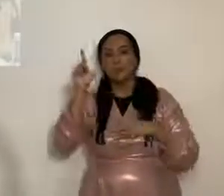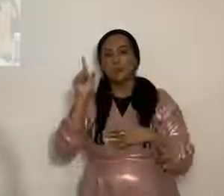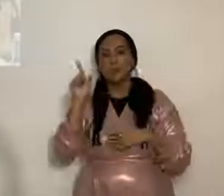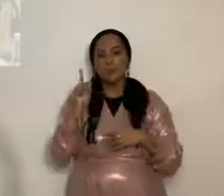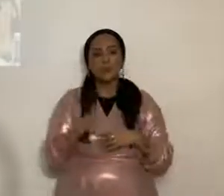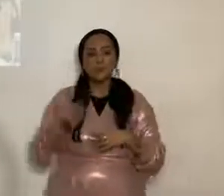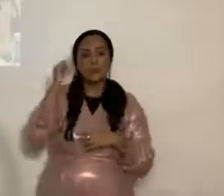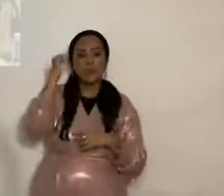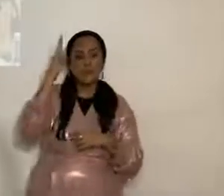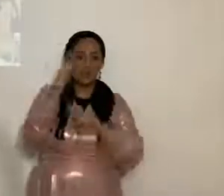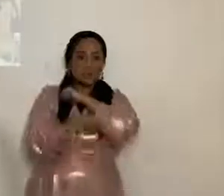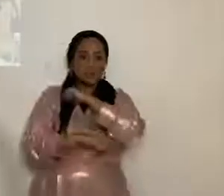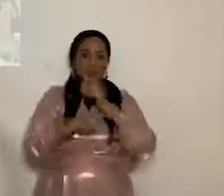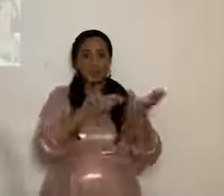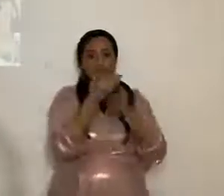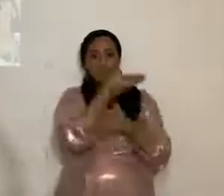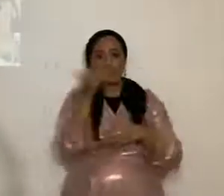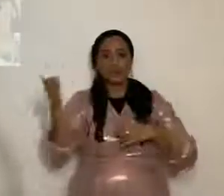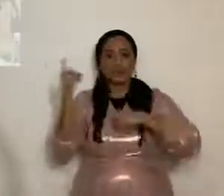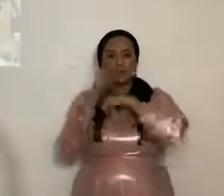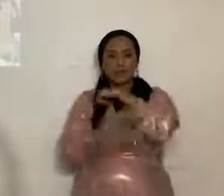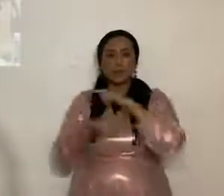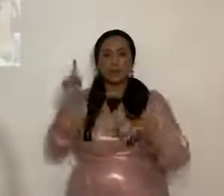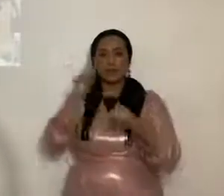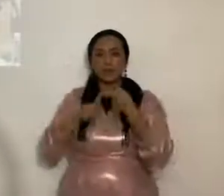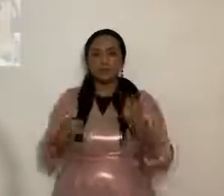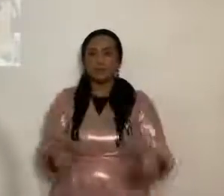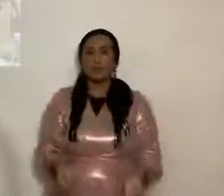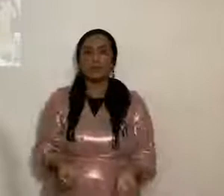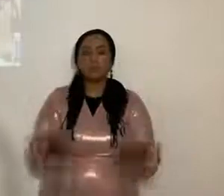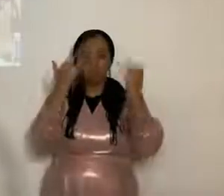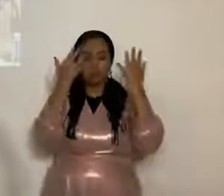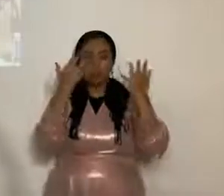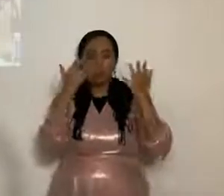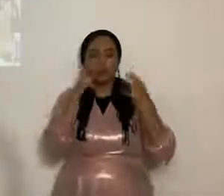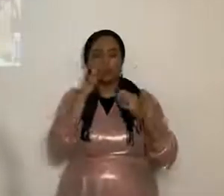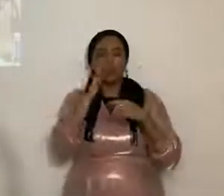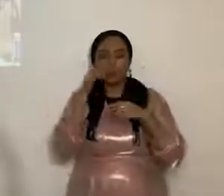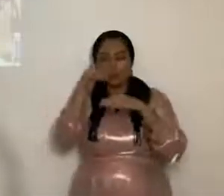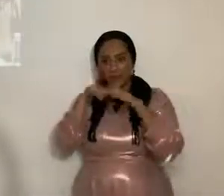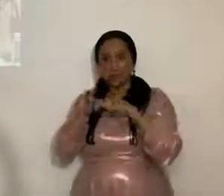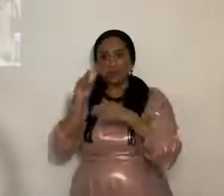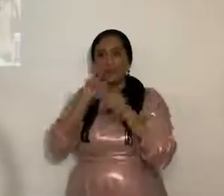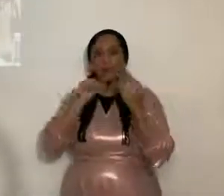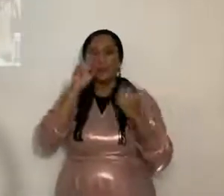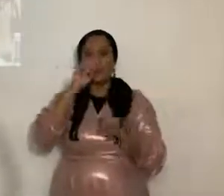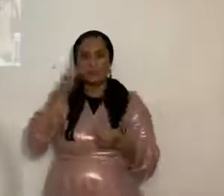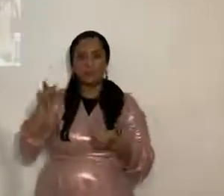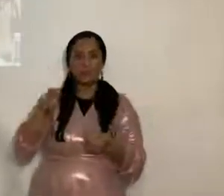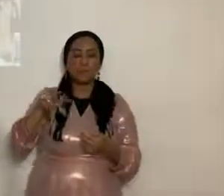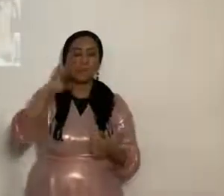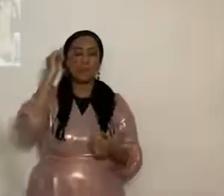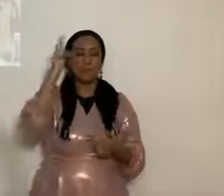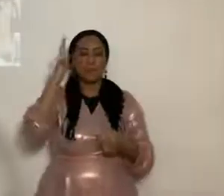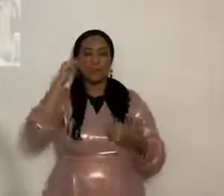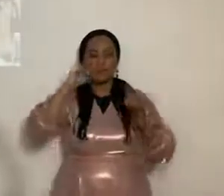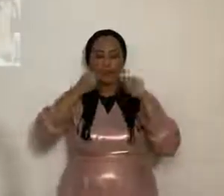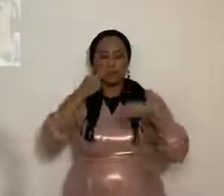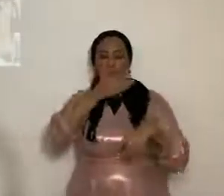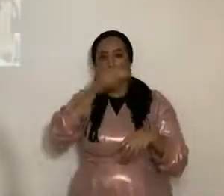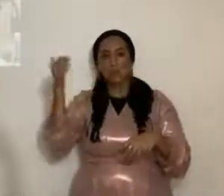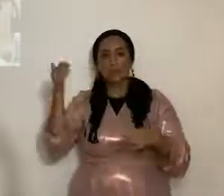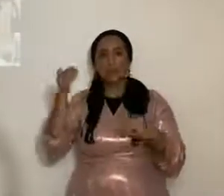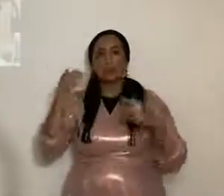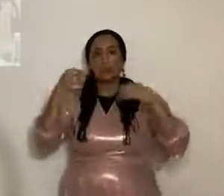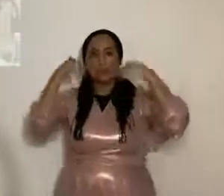21. Yahweh traerá sobre ti mortandad hasta que te consuma la tierra a la cual has de entrar. Verso 22. Yahweh te herirá de tisis,